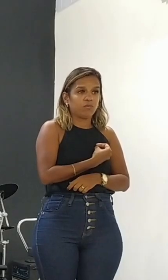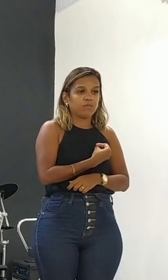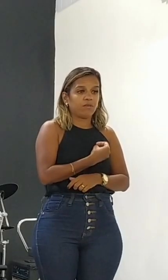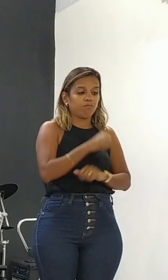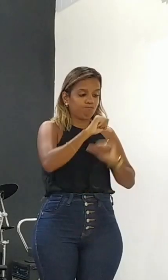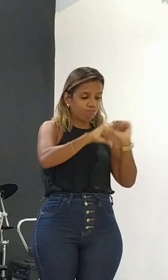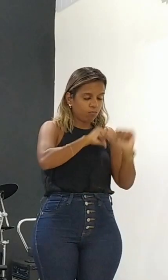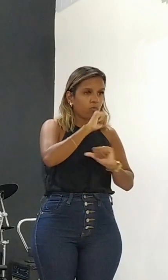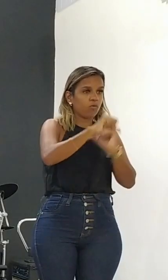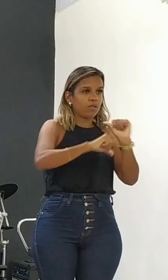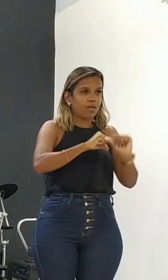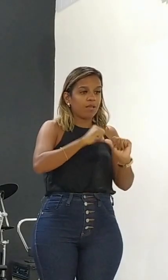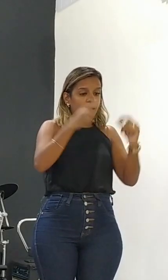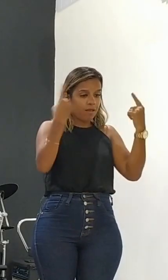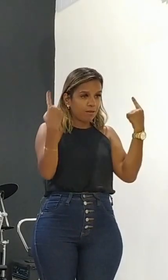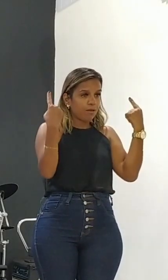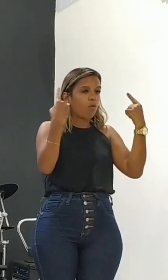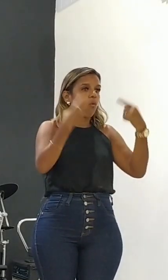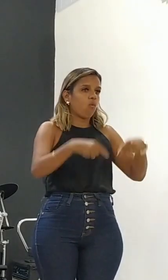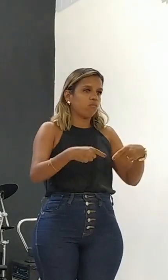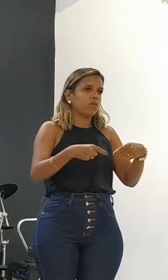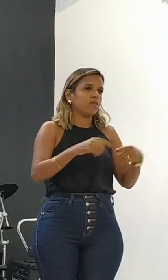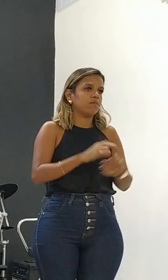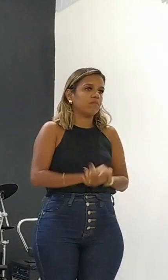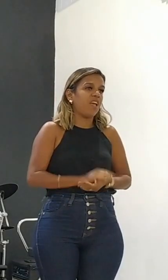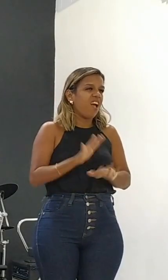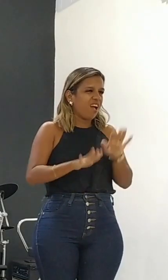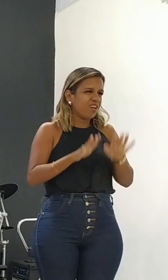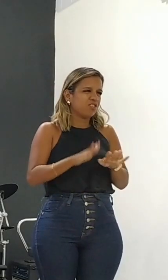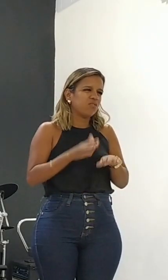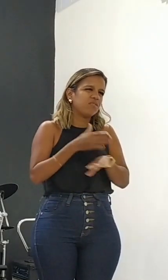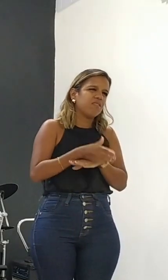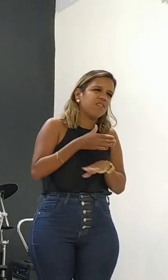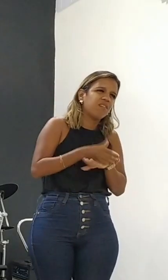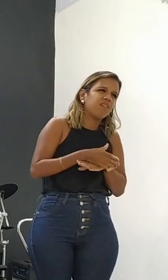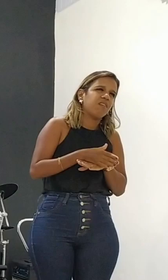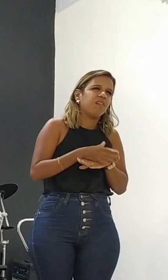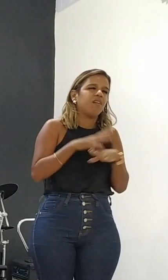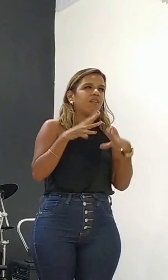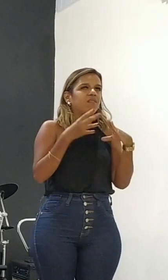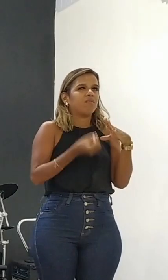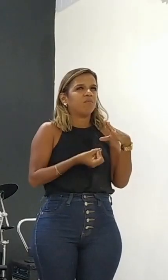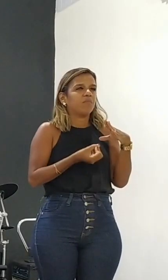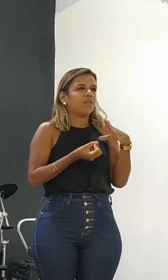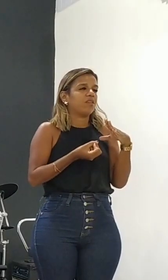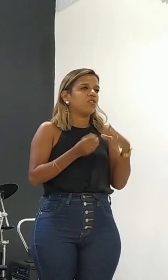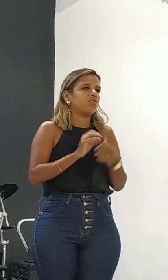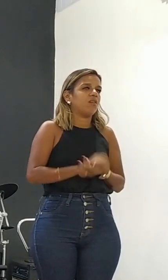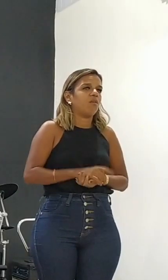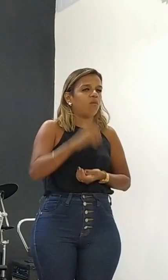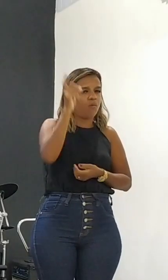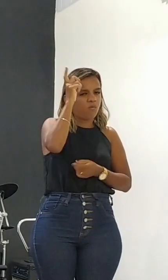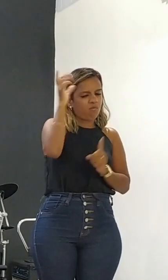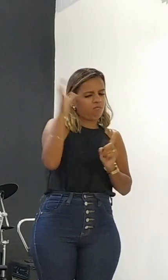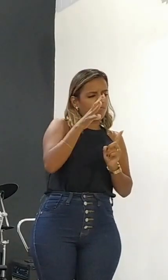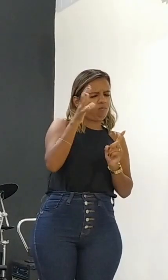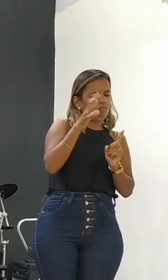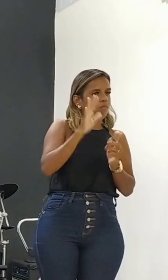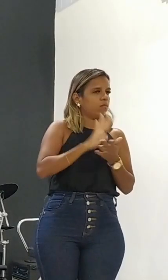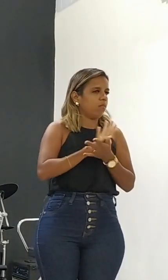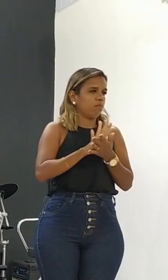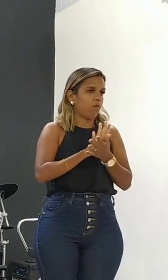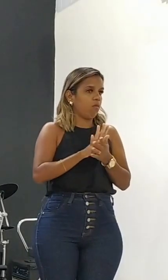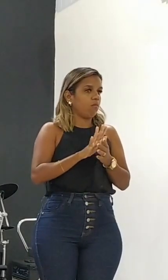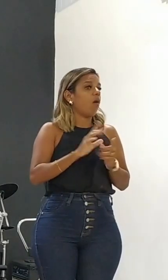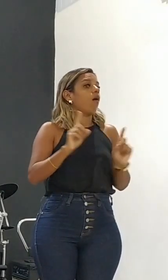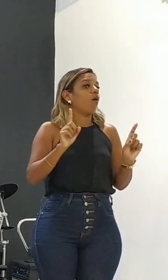contra nós. Pensa na vida disso. Às vezes a gente vem para a igreja, acha que a gente não vai ser mais incomodado pelo diabo, mas não é assim não. Quando a gente vem